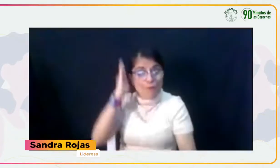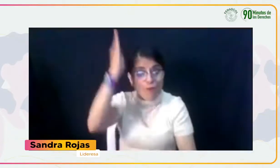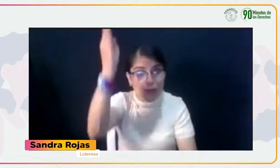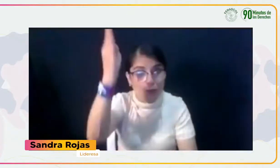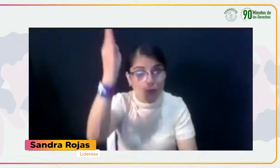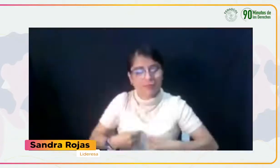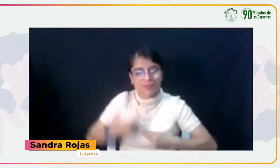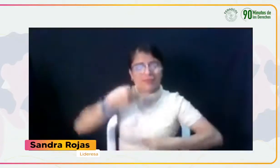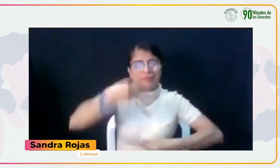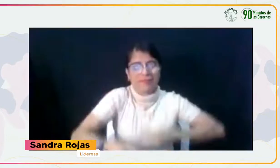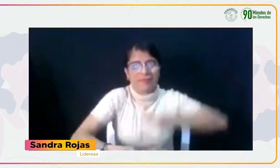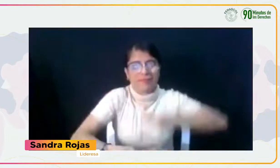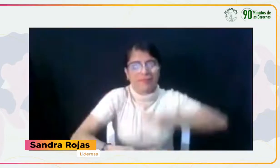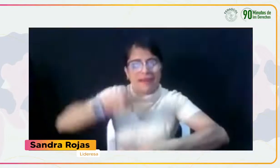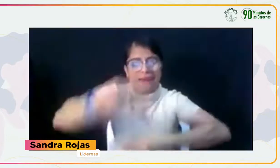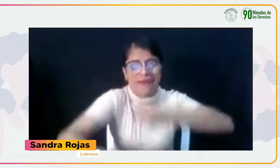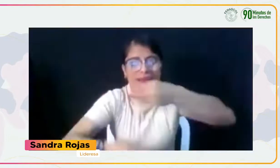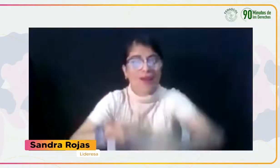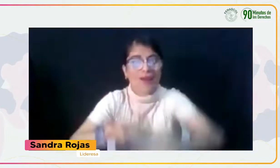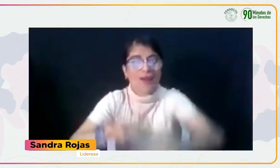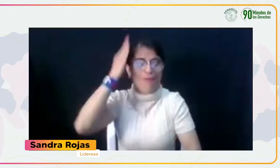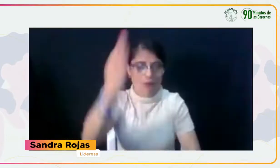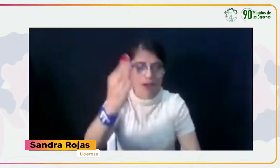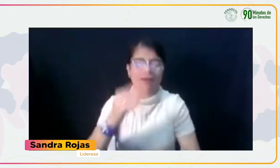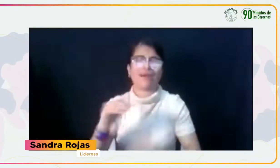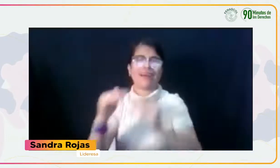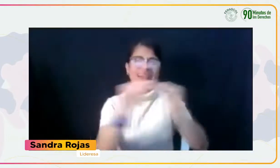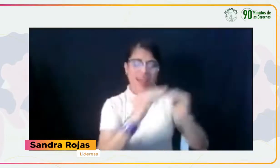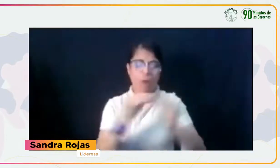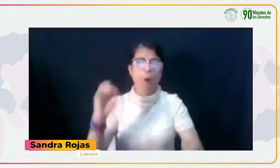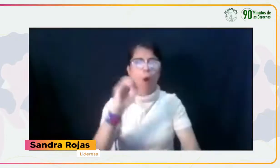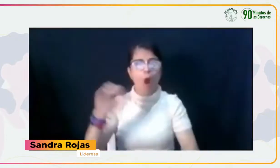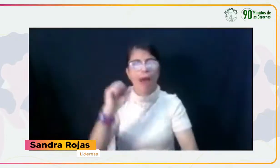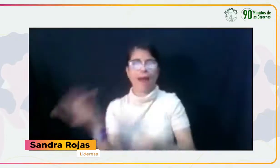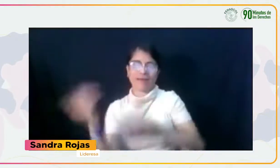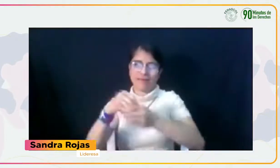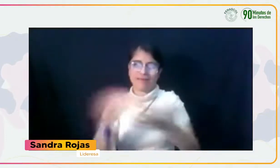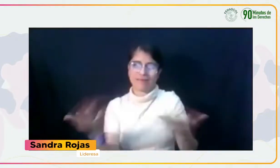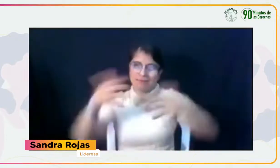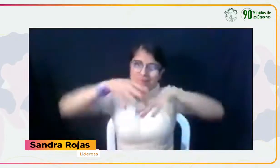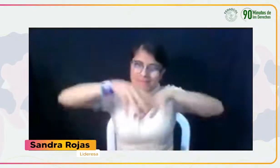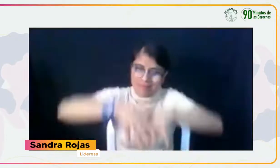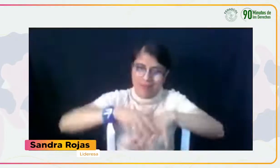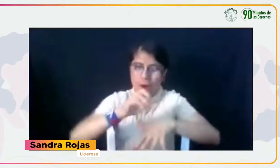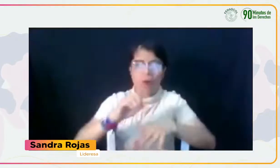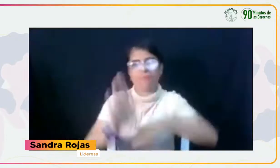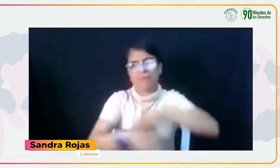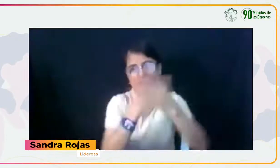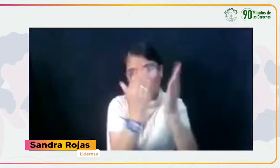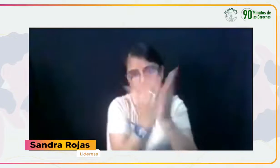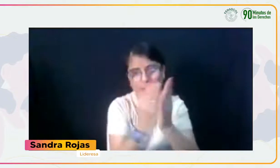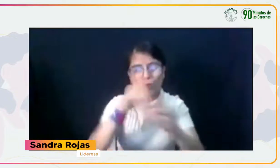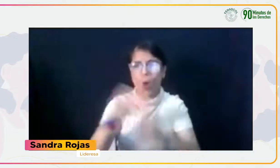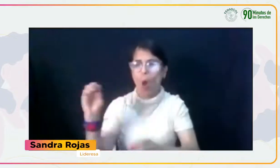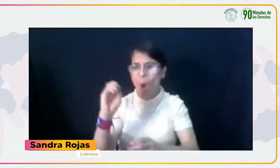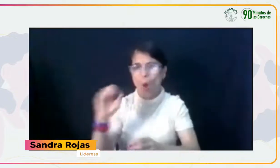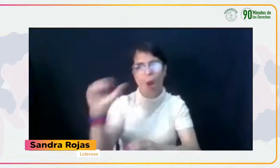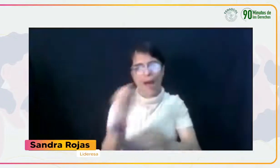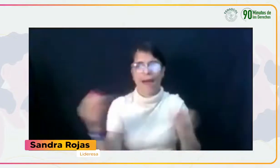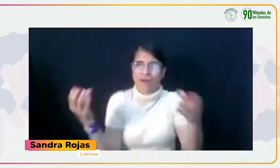compleja y que ya soy testigo de esos espacios. Y eso sí, eso es ir dando pasos, poco a poco ir dando pasos para que podamos estar